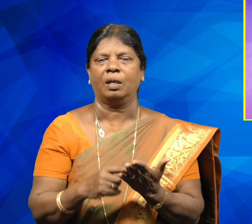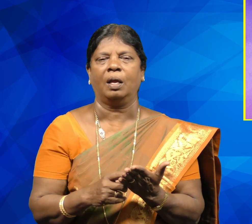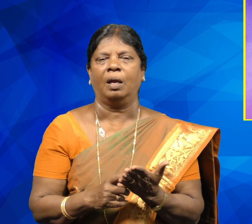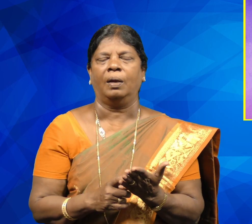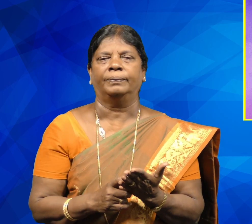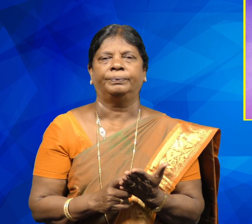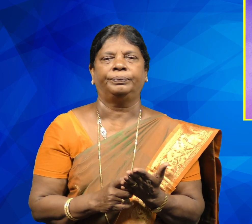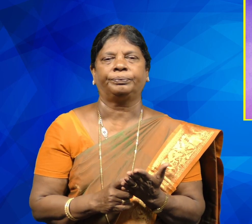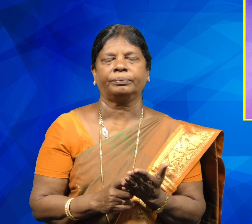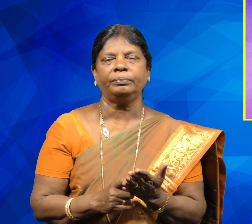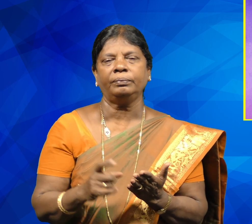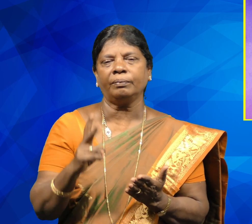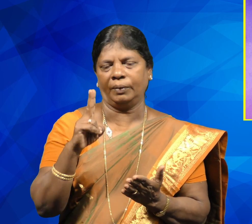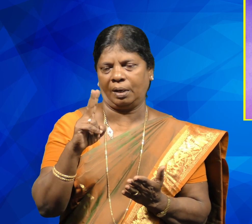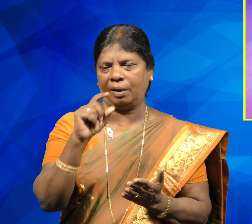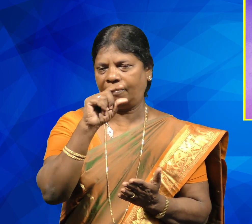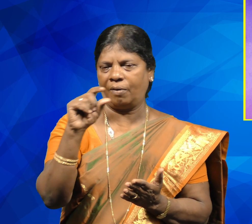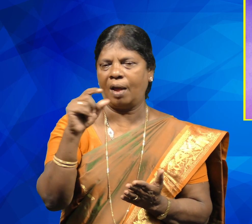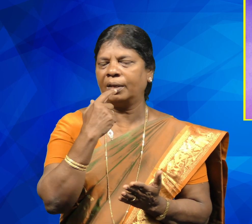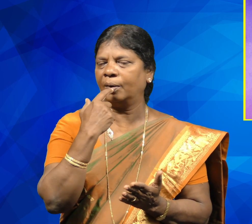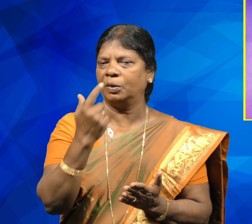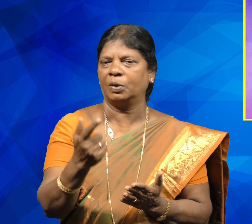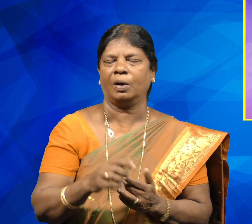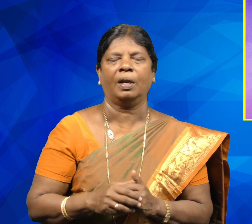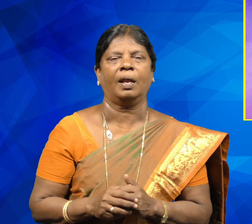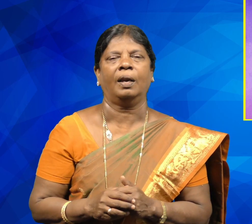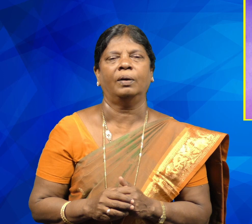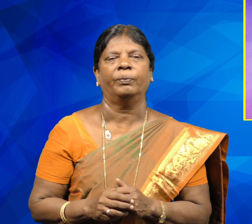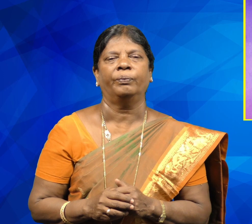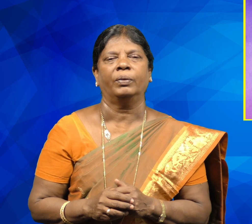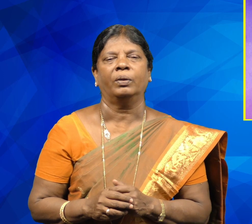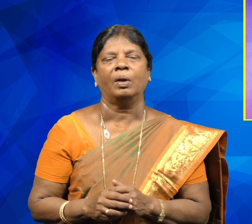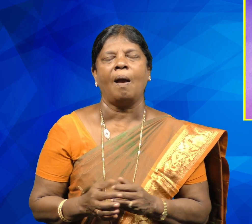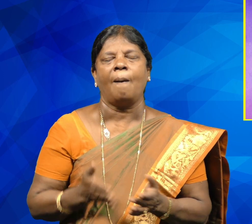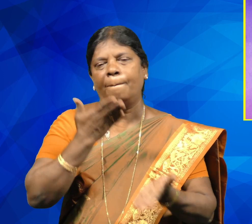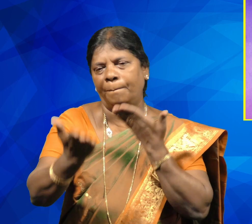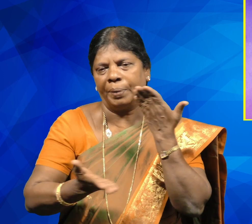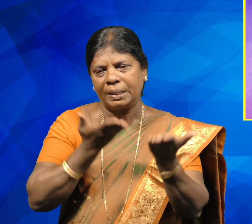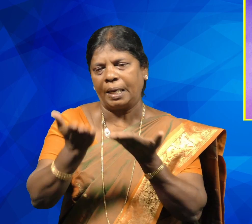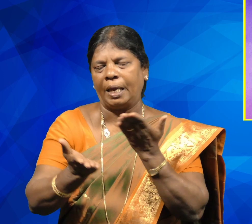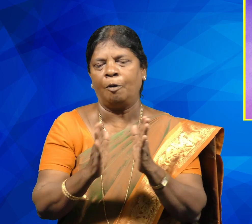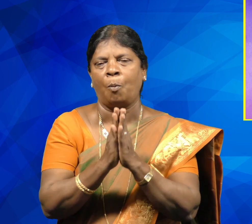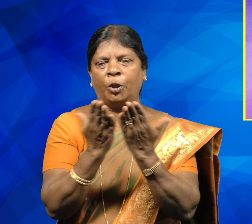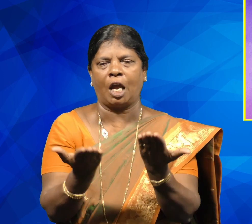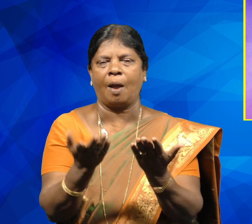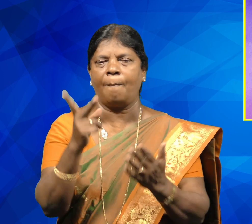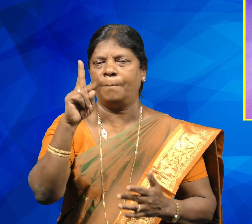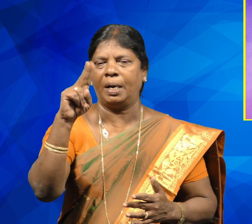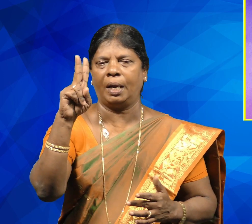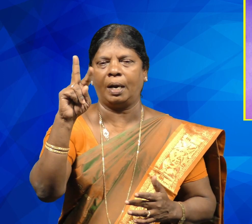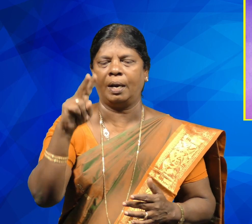என்னவென்றால், இரண்டு பகுதிகளில் உள்ள வார்த்தைகளை மட்டும் நான் உங்களுடைய சிந்தைக்கு கொண்டு வர விரும்புகிறேன். பிரசங்கியின்